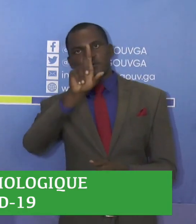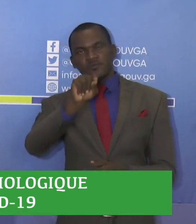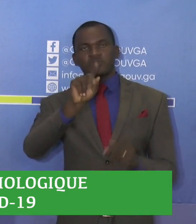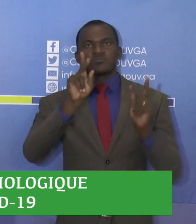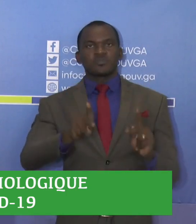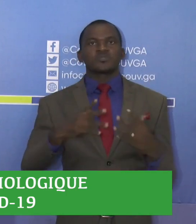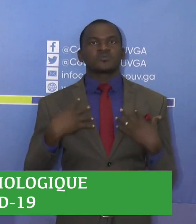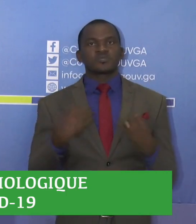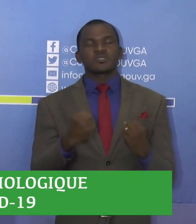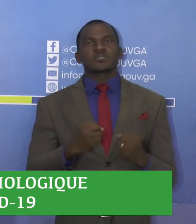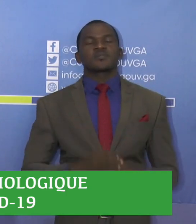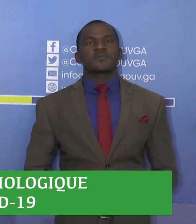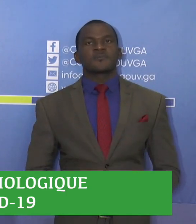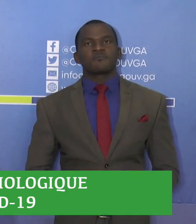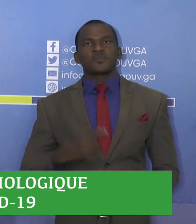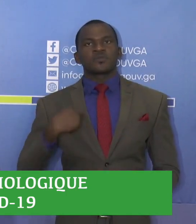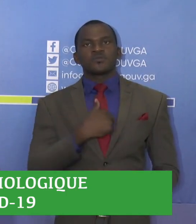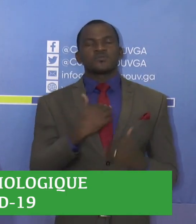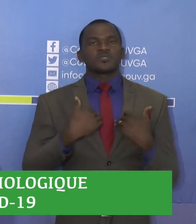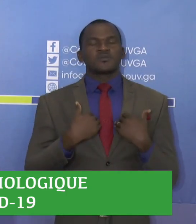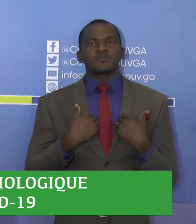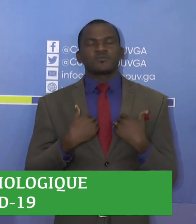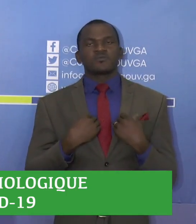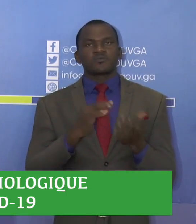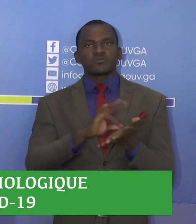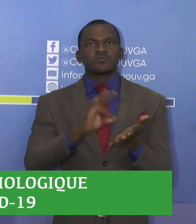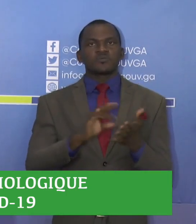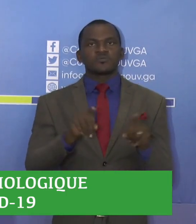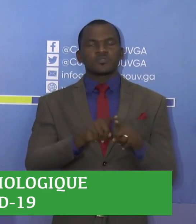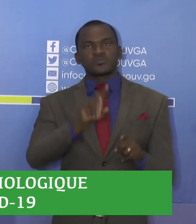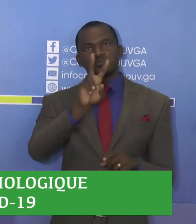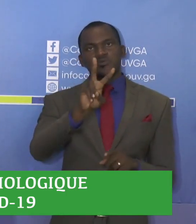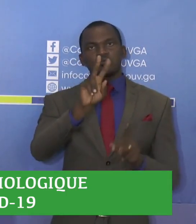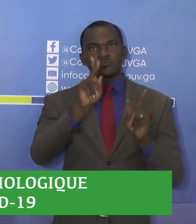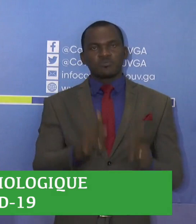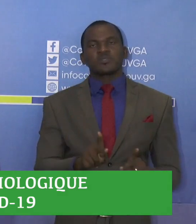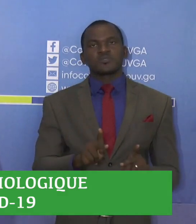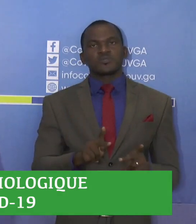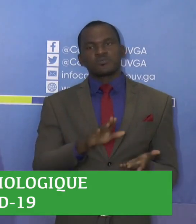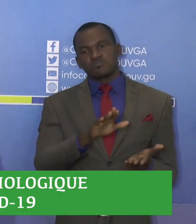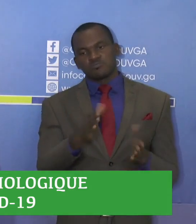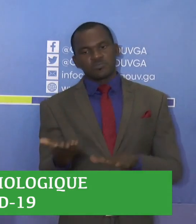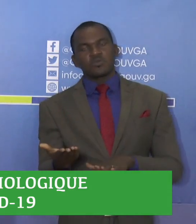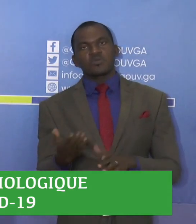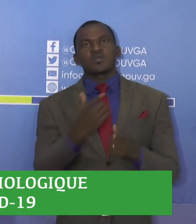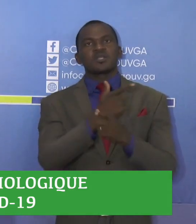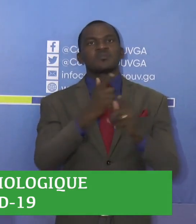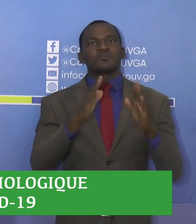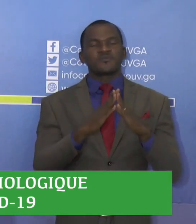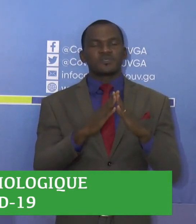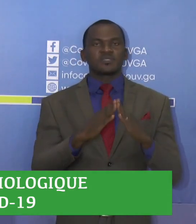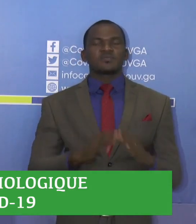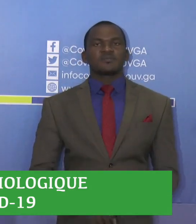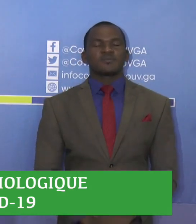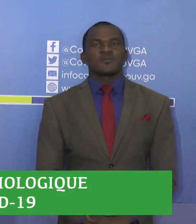personnes guéries. Nous avons enregistré 2 décès de la Covid-19 à Libreville durant ce